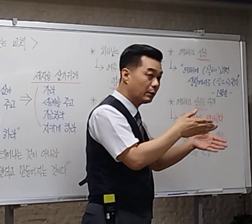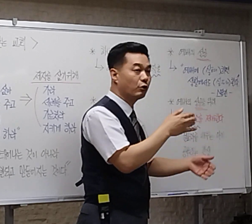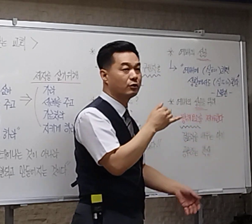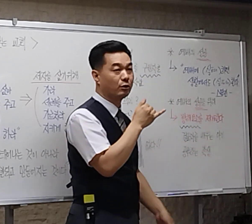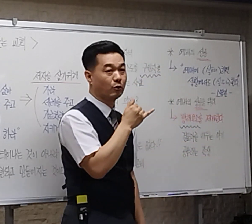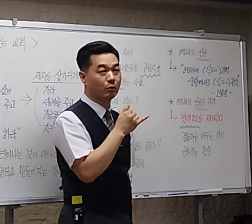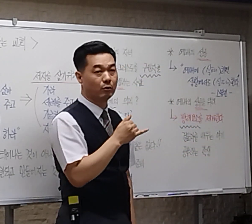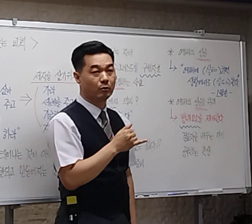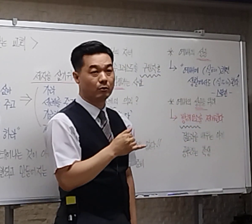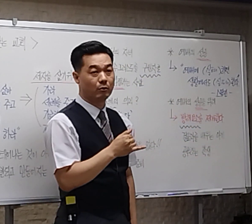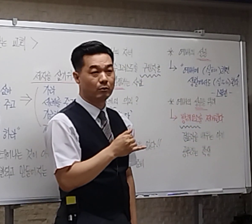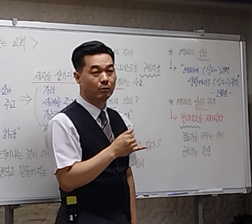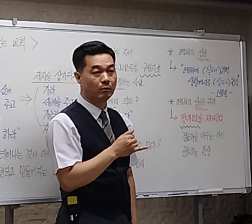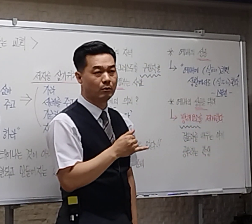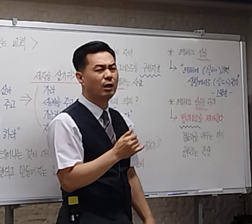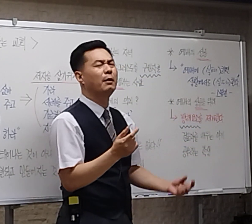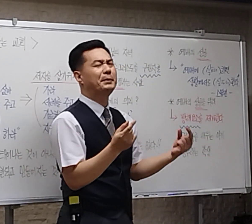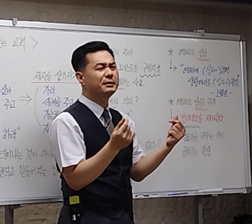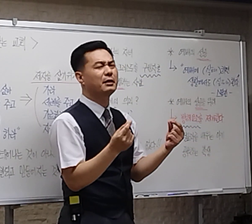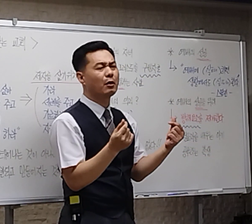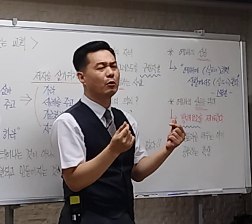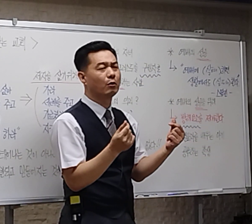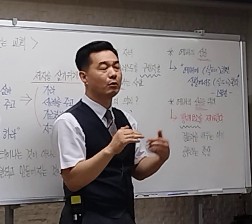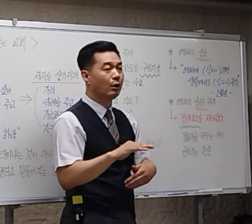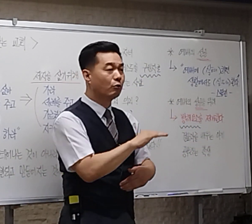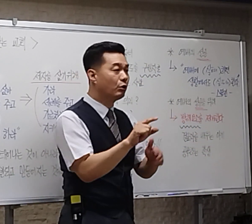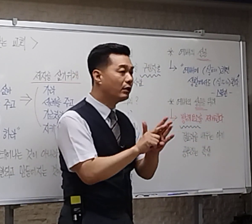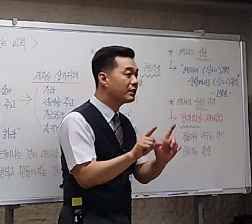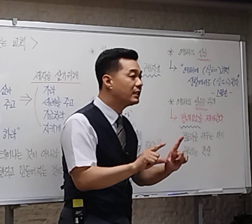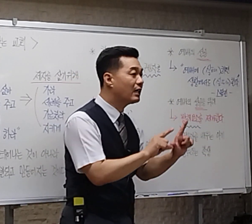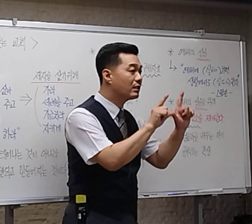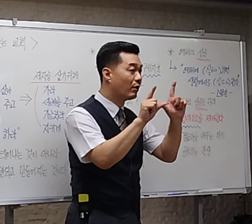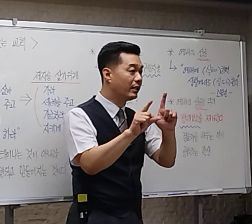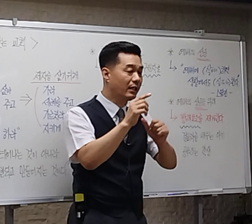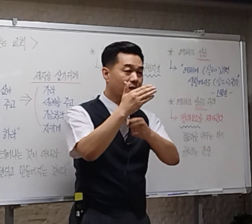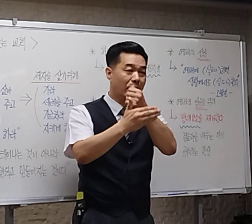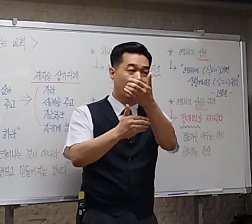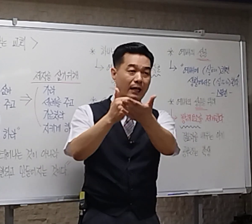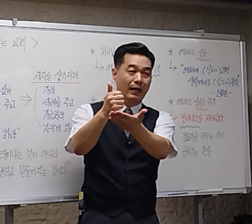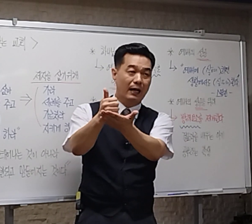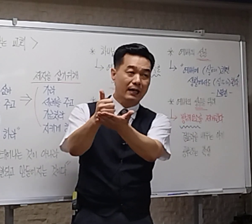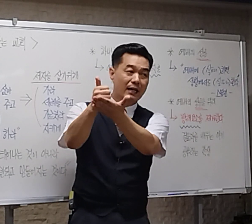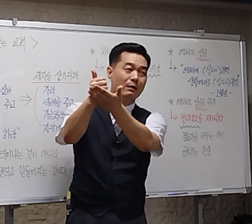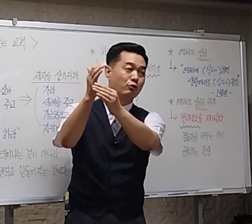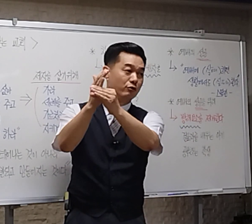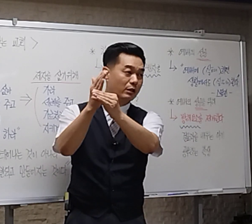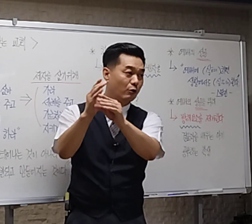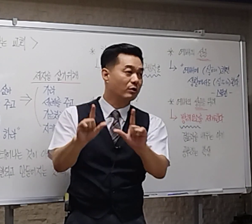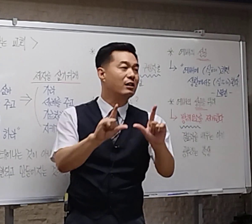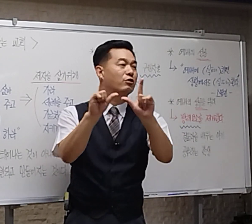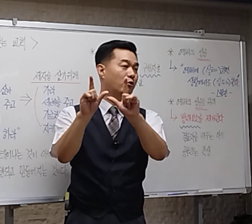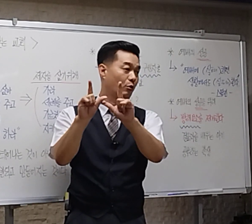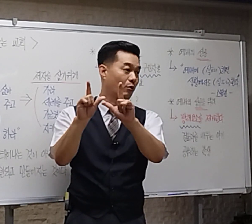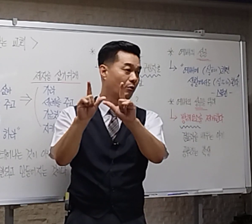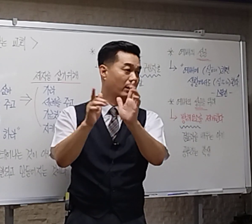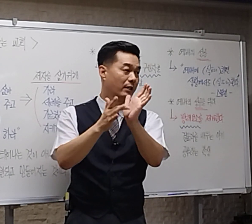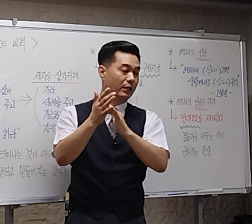집중할 수 있도록. 비슷해요. 우리들의 신앙생활이 하나님 중심으로 살 수 있도록